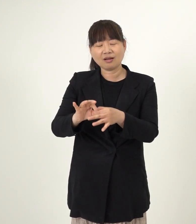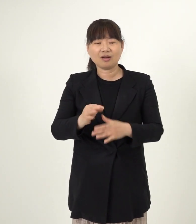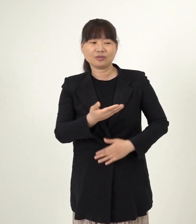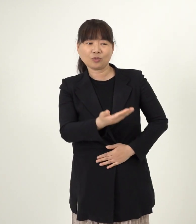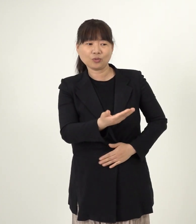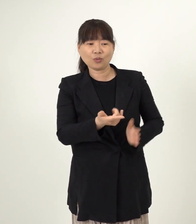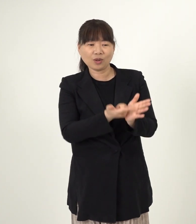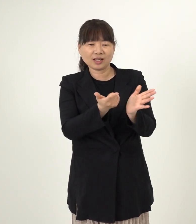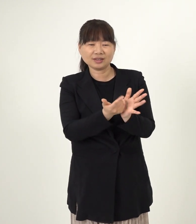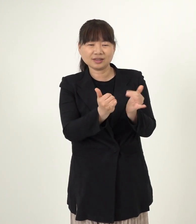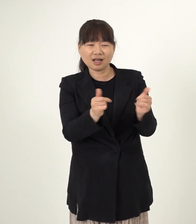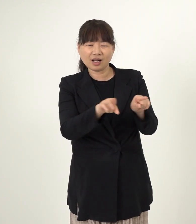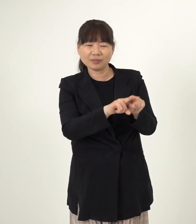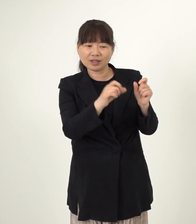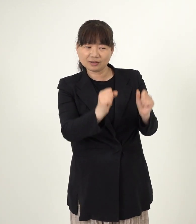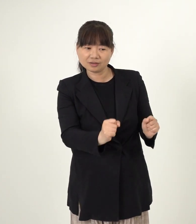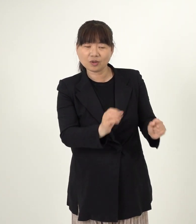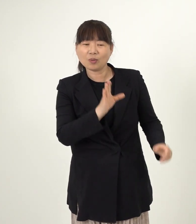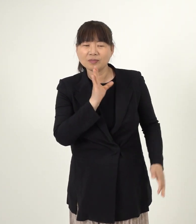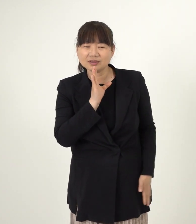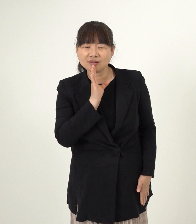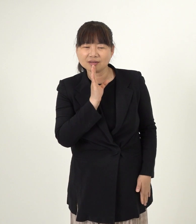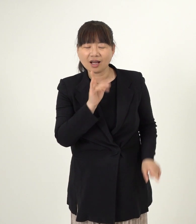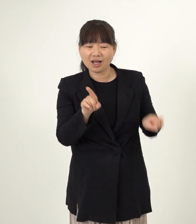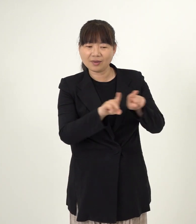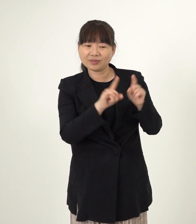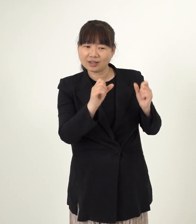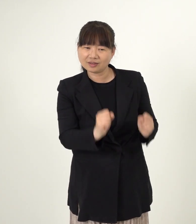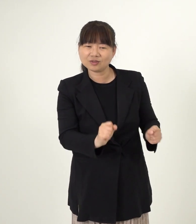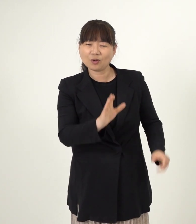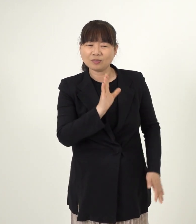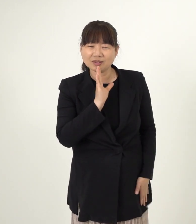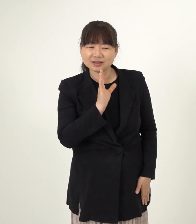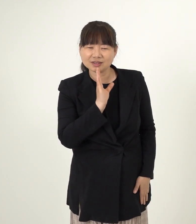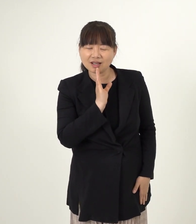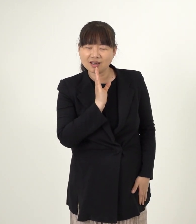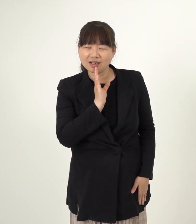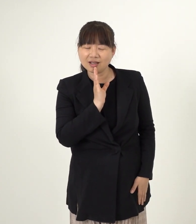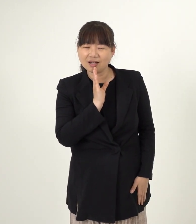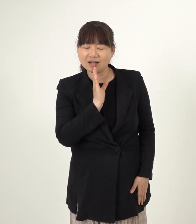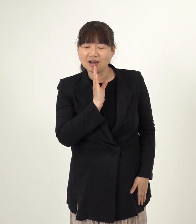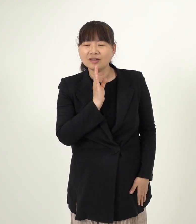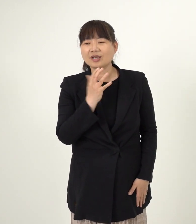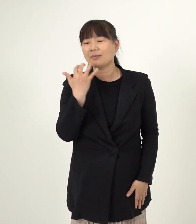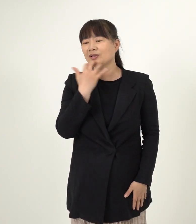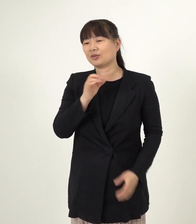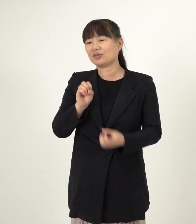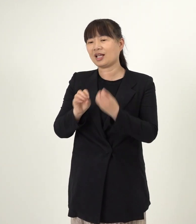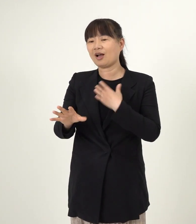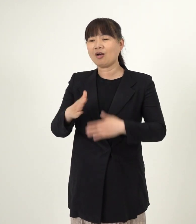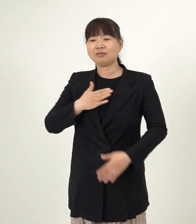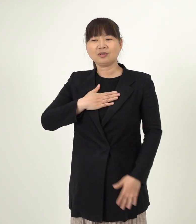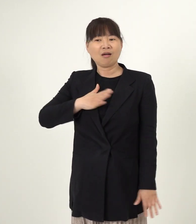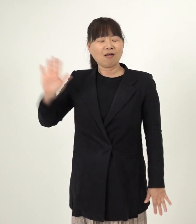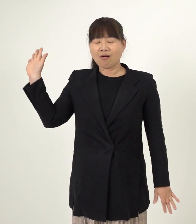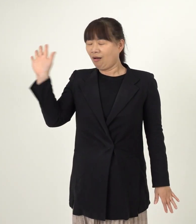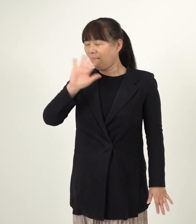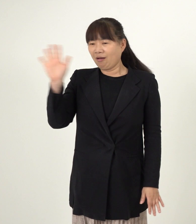그 갈릴리 사람하고 같이 있었지 않냐? 함께 있었지 않냐? 근데 그걸 부인해요. 불과 몇 시간